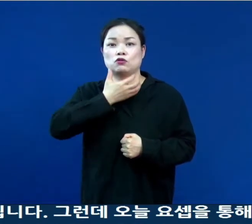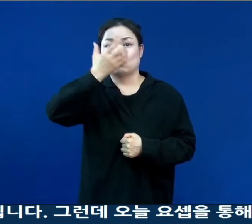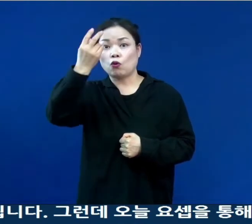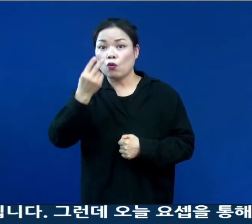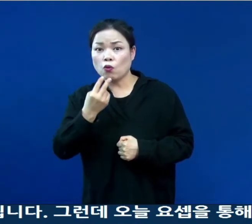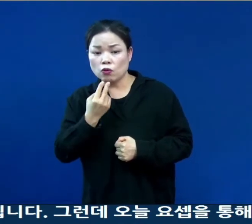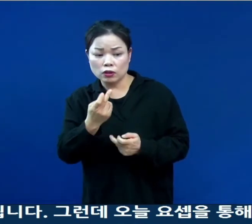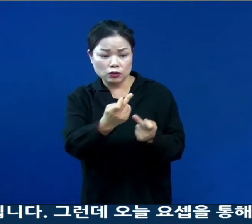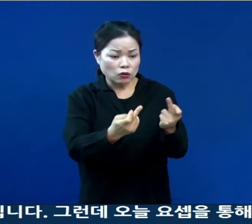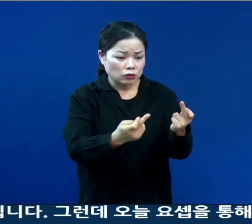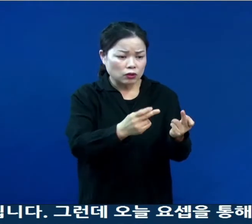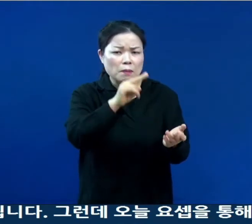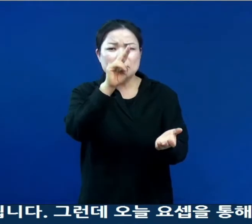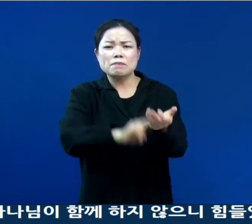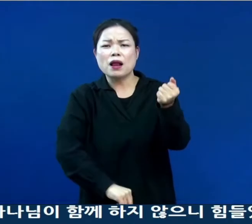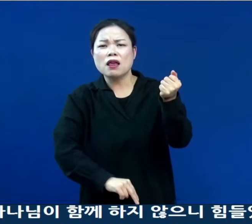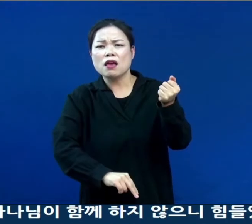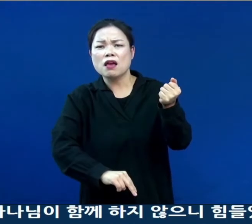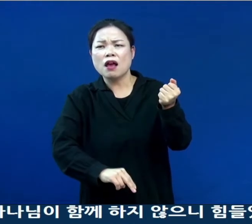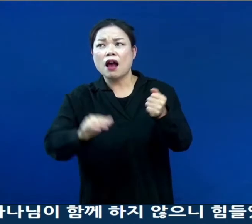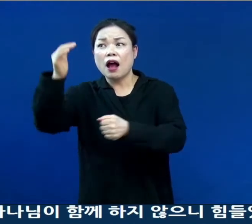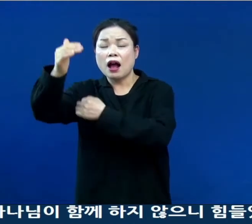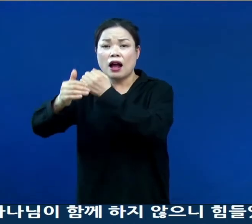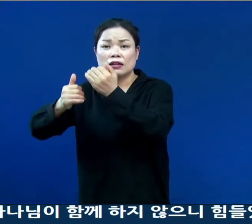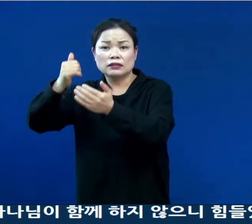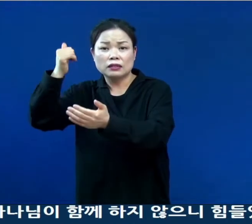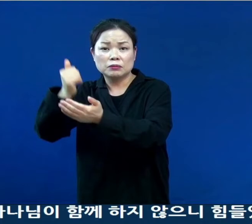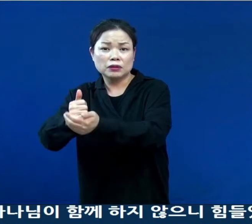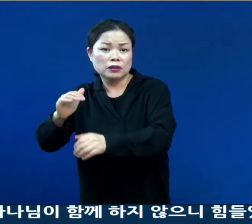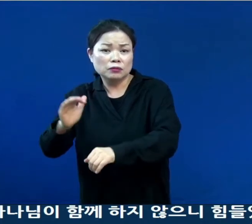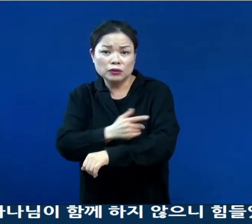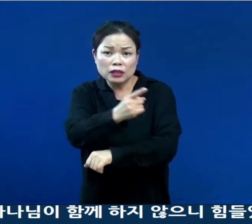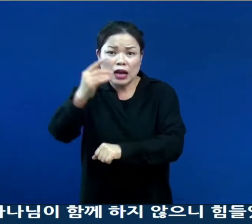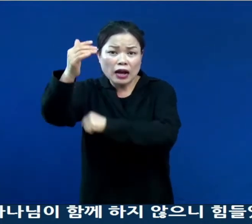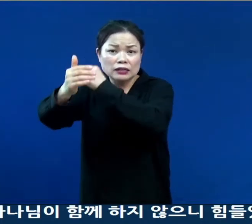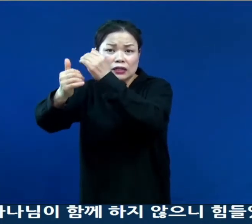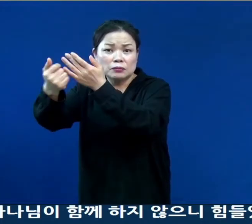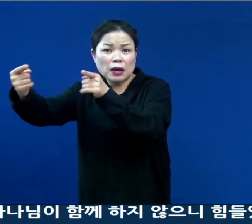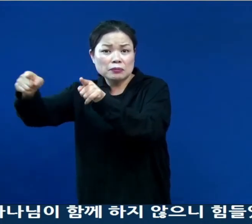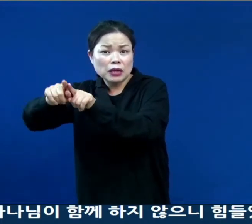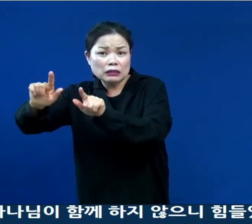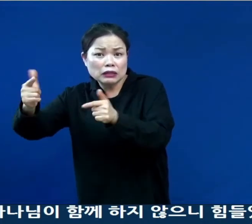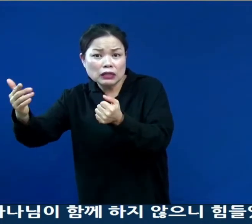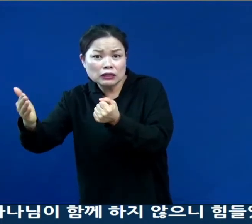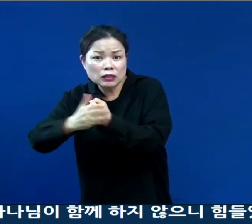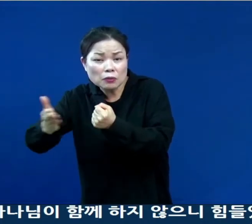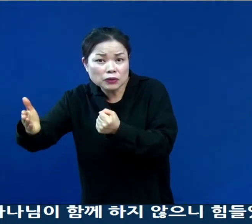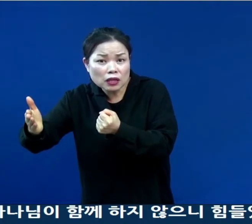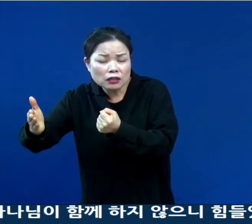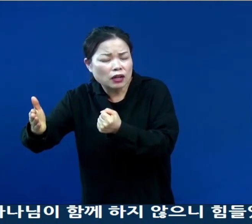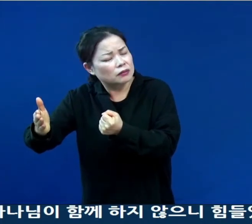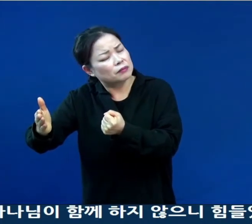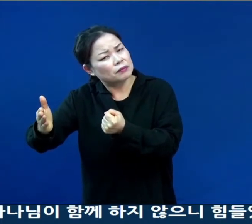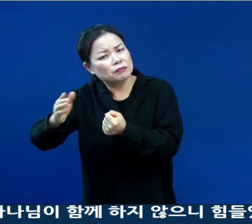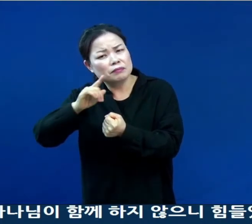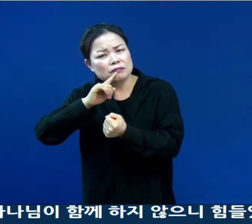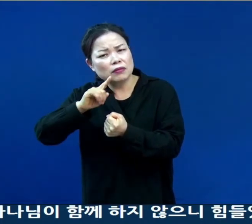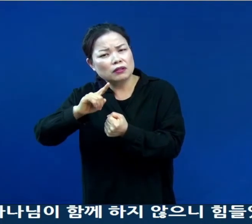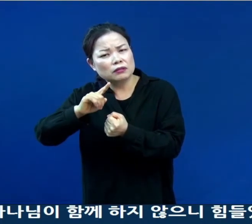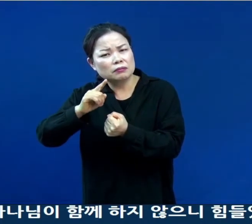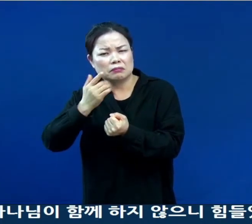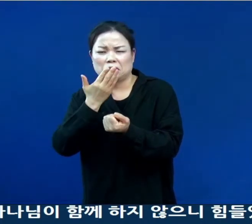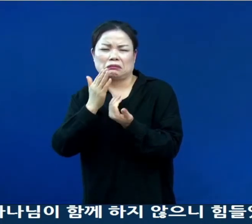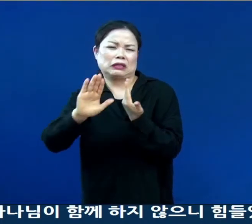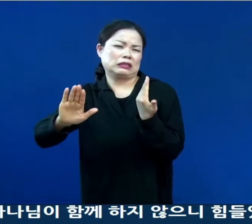요셉이 형제들에게 팔리게 된 것이 하나님의 부재, 즉 하나님이 함께 하지 않았기 때문에 라는 말은 맞는